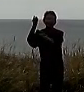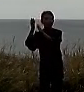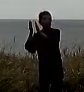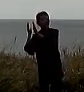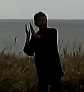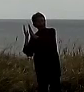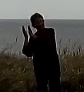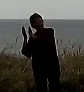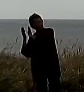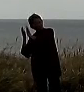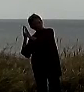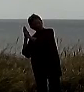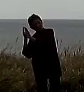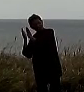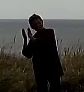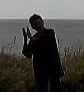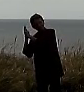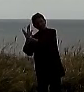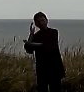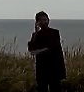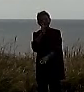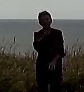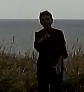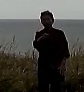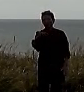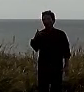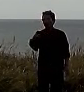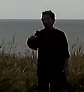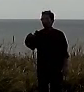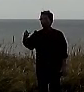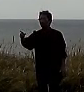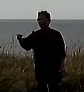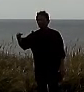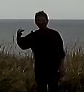も時折聞くけど、